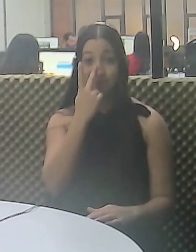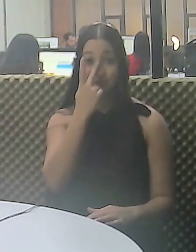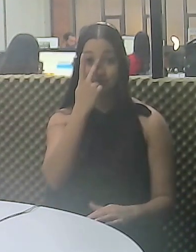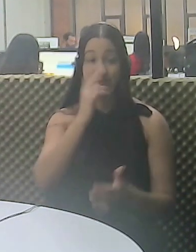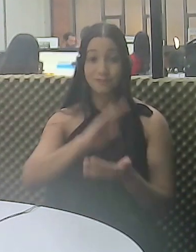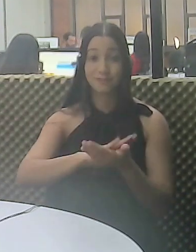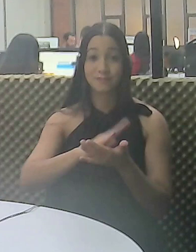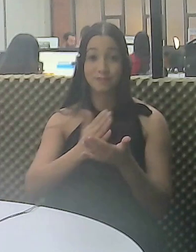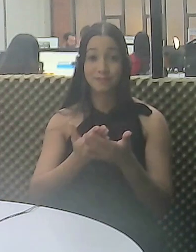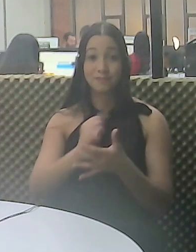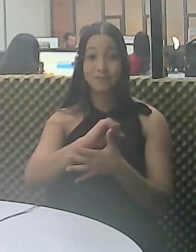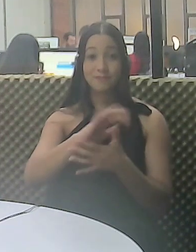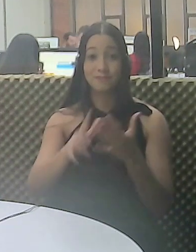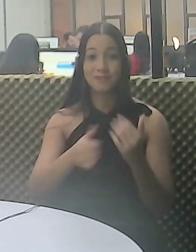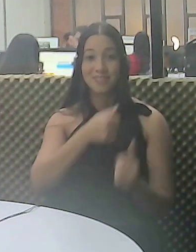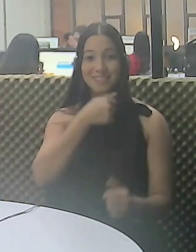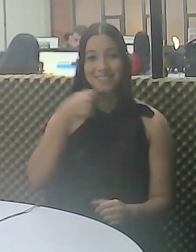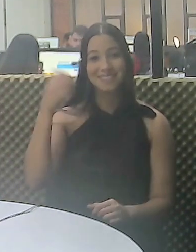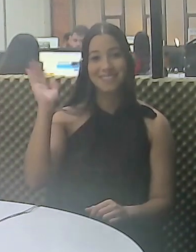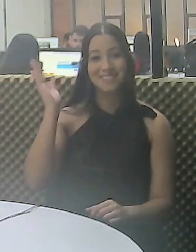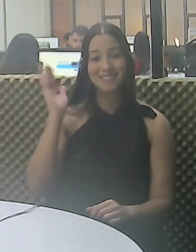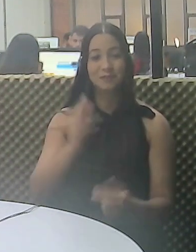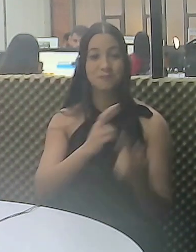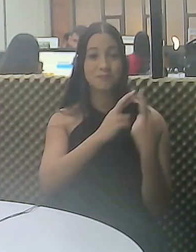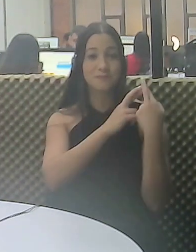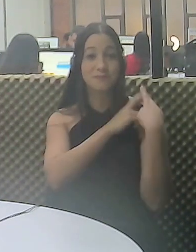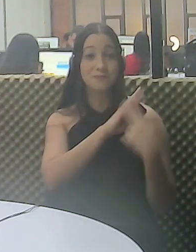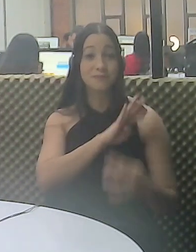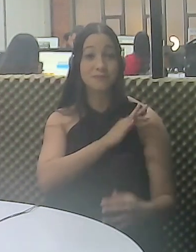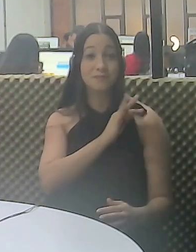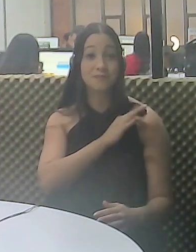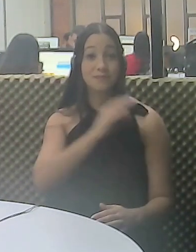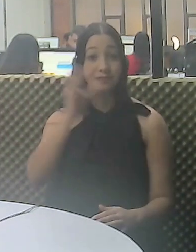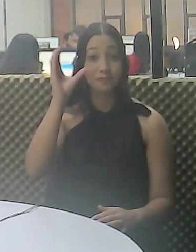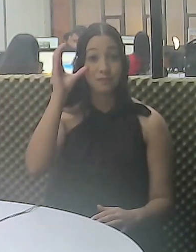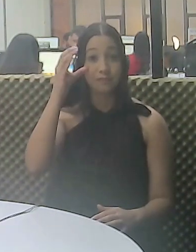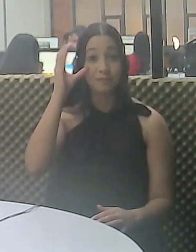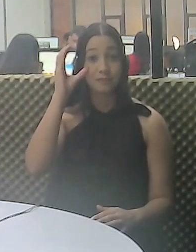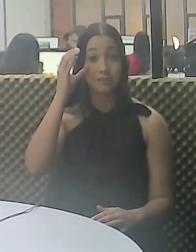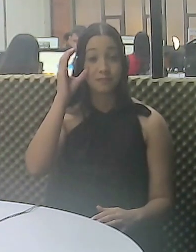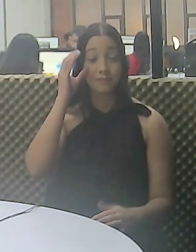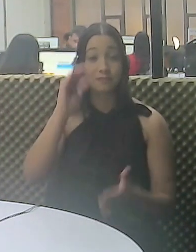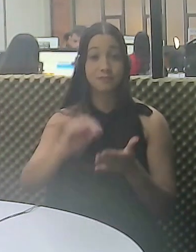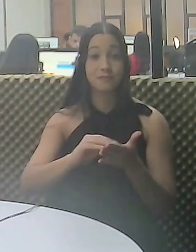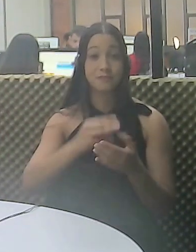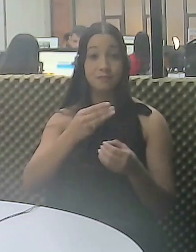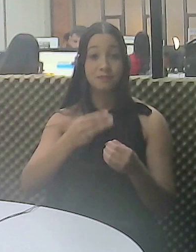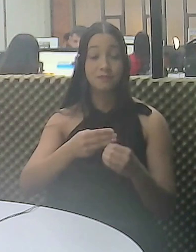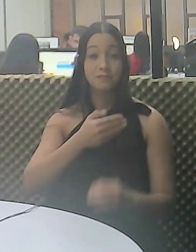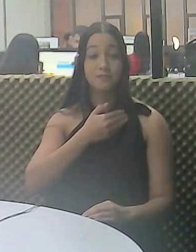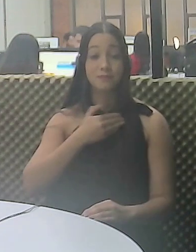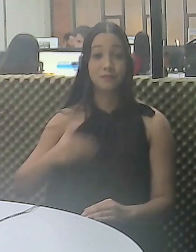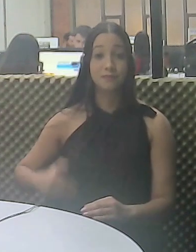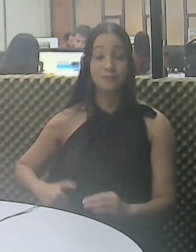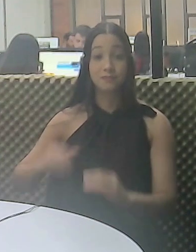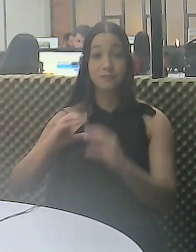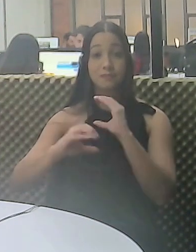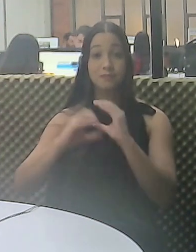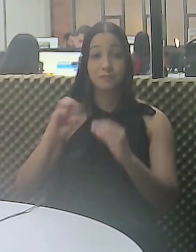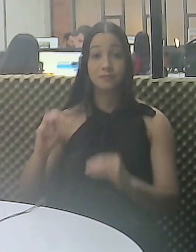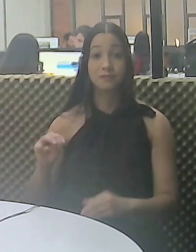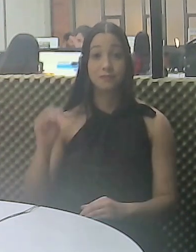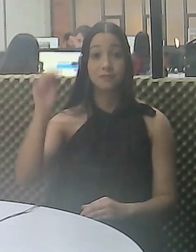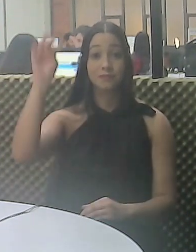Vanessa Gianotti. Tradução em Libras, Amanda Valentim. Responsável técnico, Cristiano Silva. Secretário Municipal de Governo